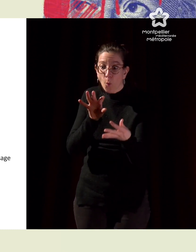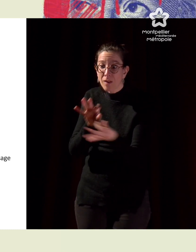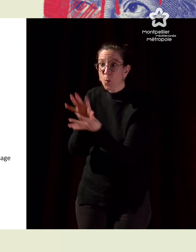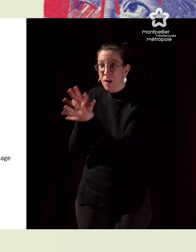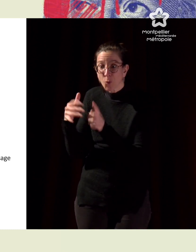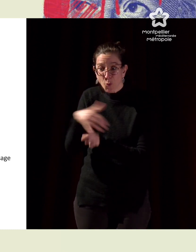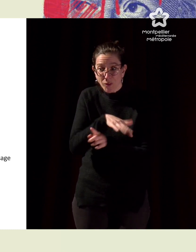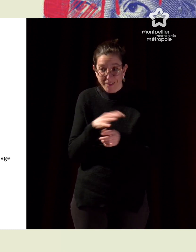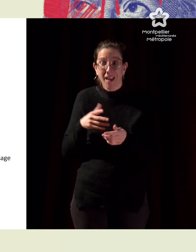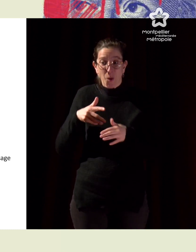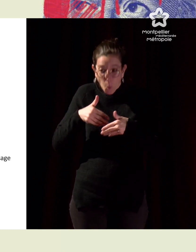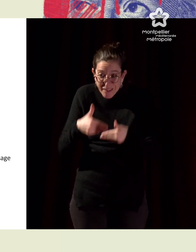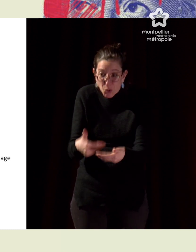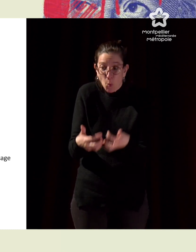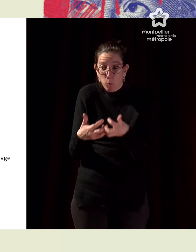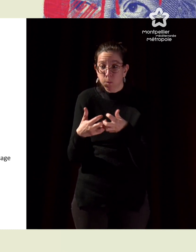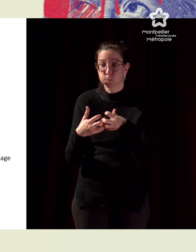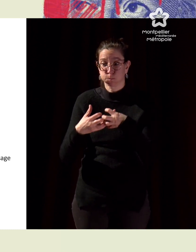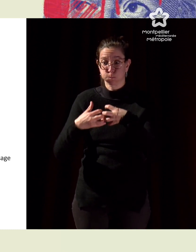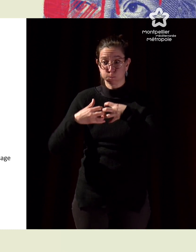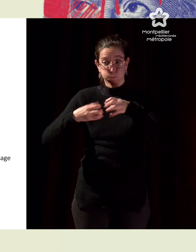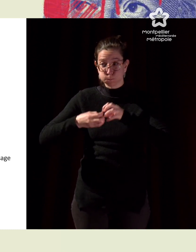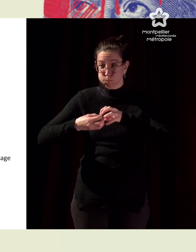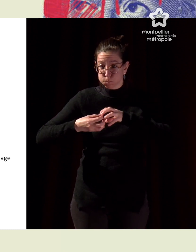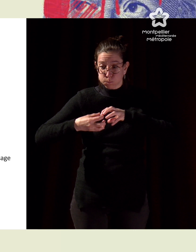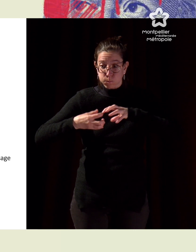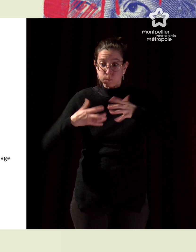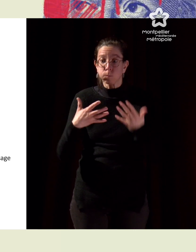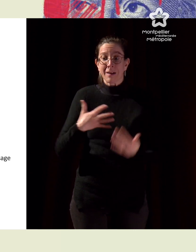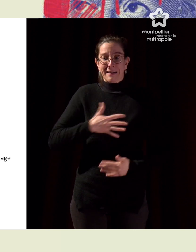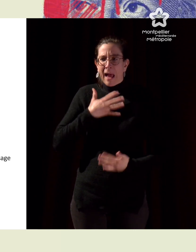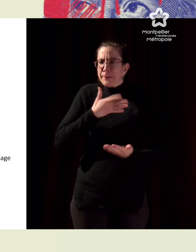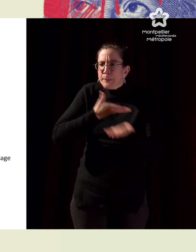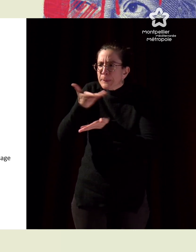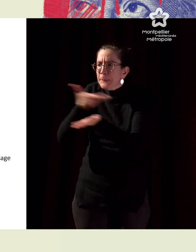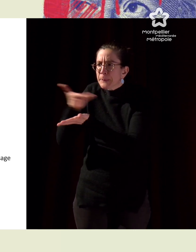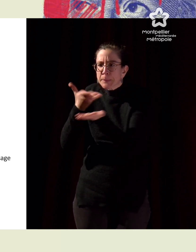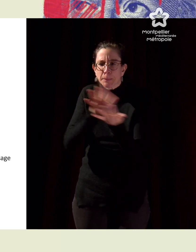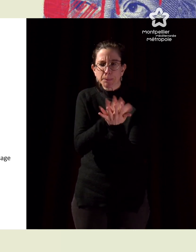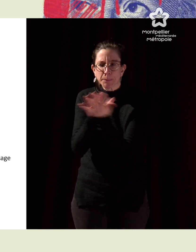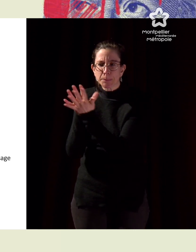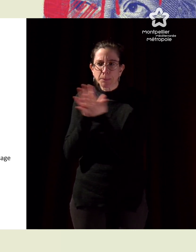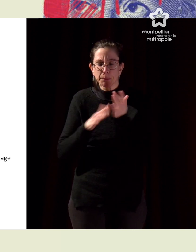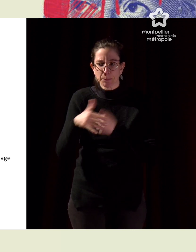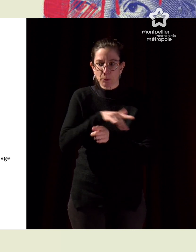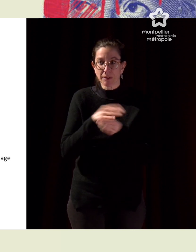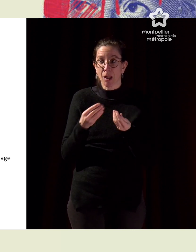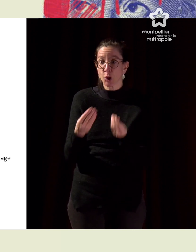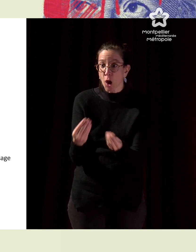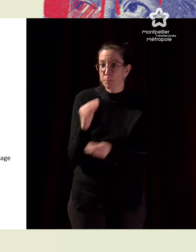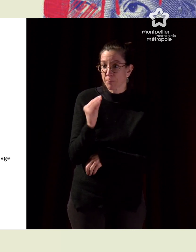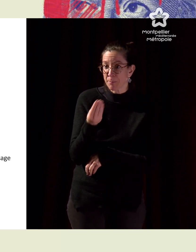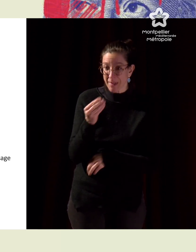du façonnement du cerveau du nouveau-né, il est imprégné d'interaction sociale. Ce qui fait